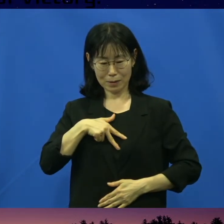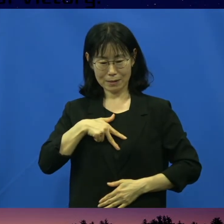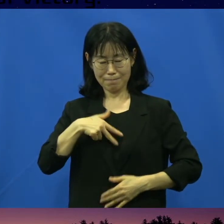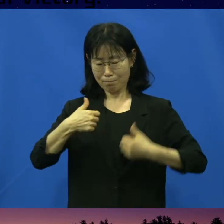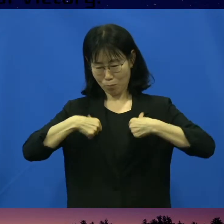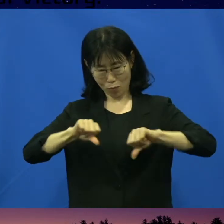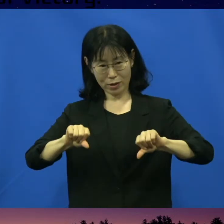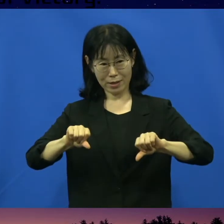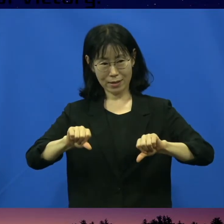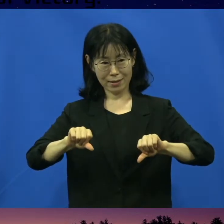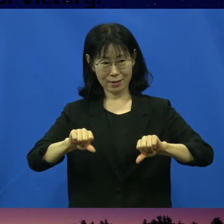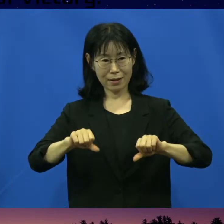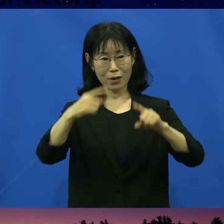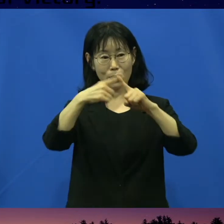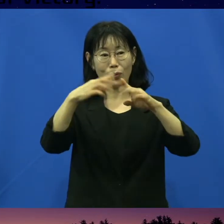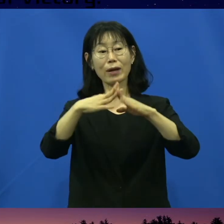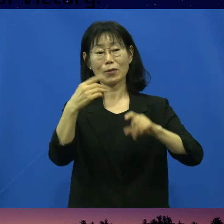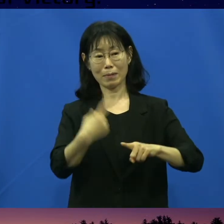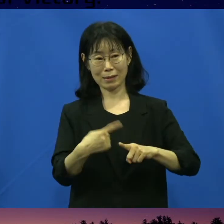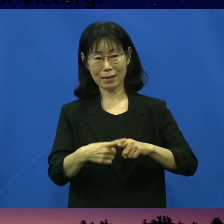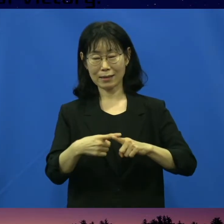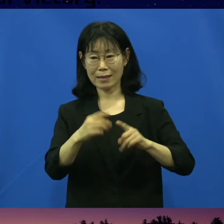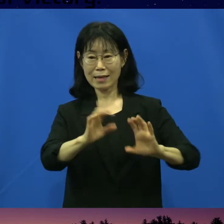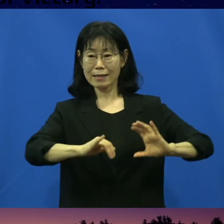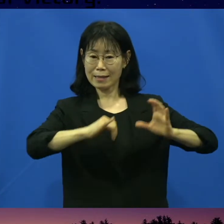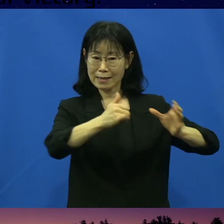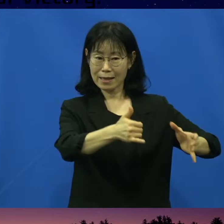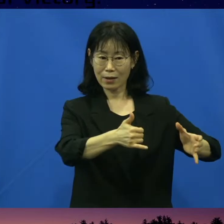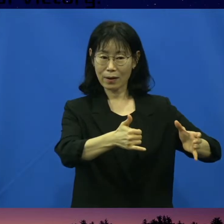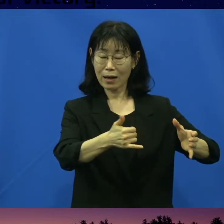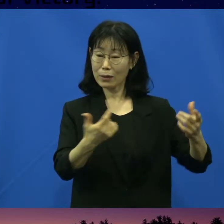그러니까 교회도 마찬가지. 세상과 다르다는 걸 느끼게 해줘야 돼요.